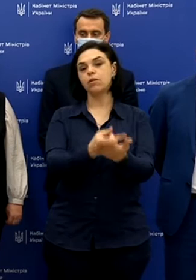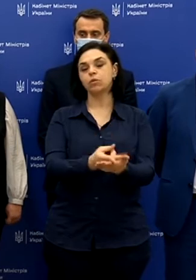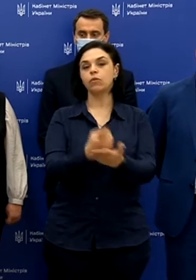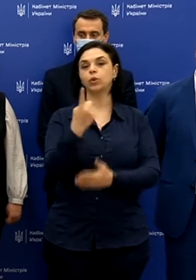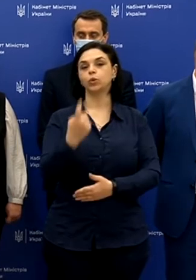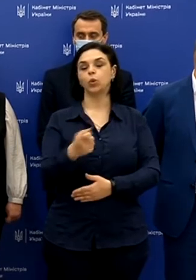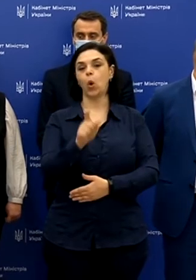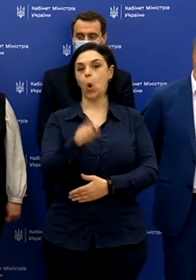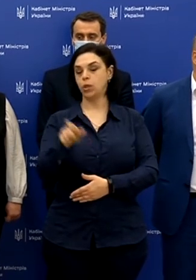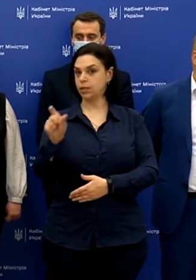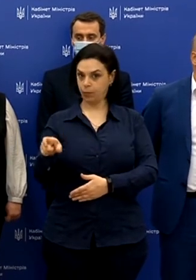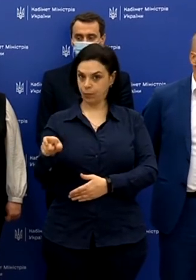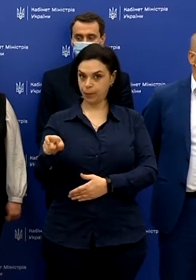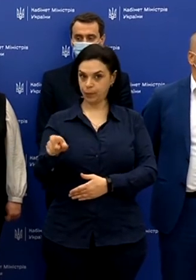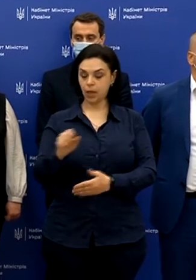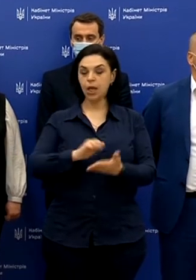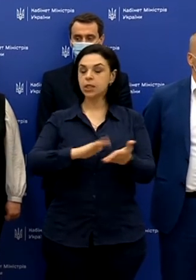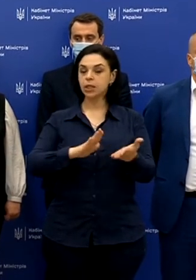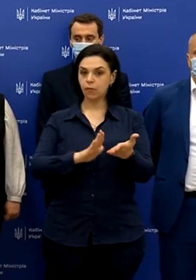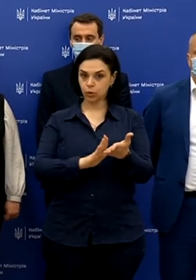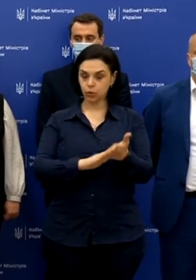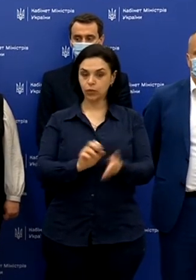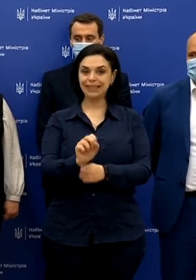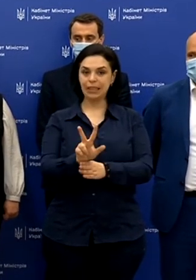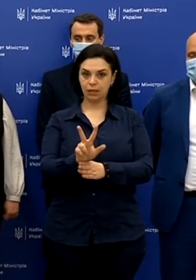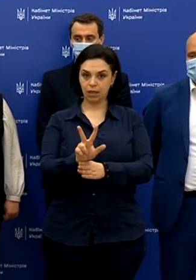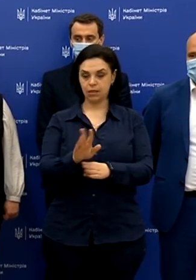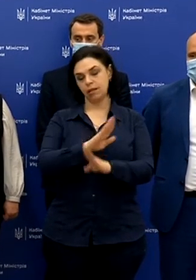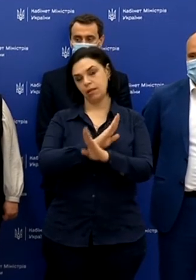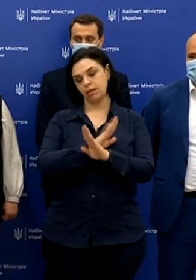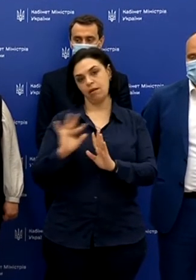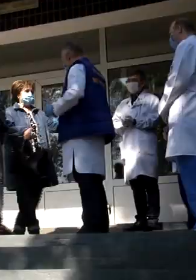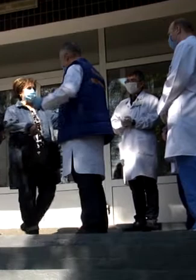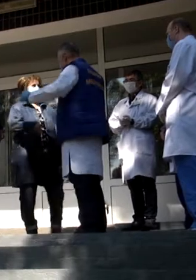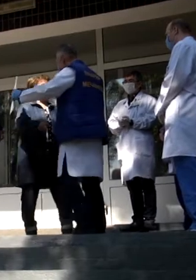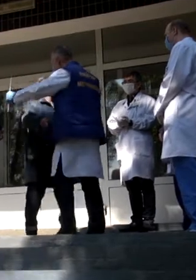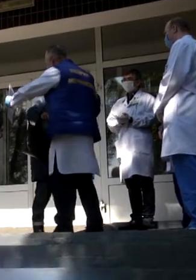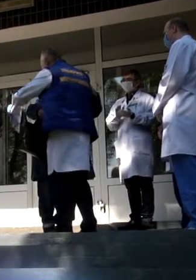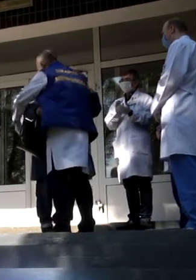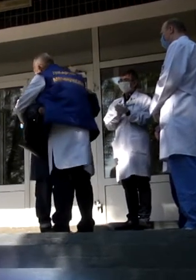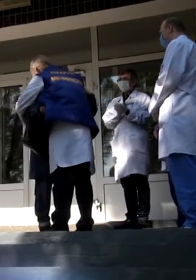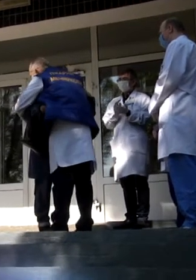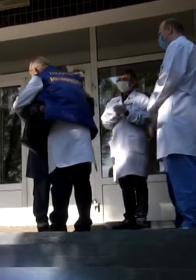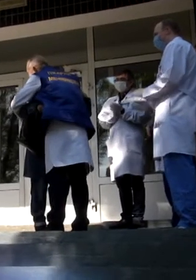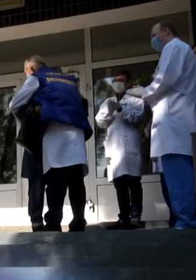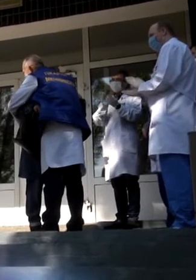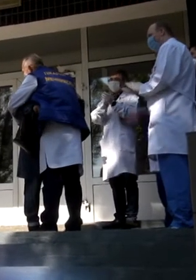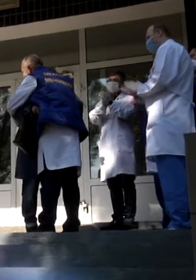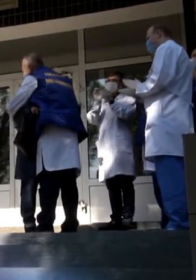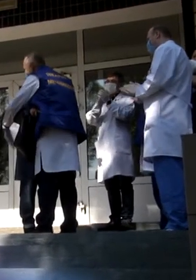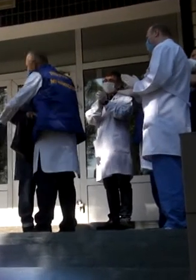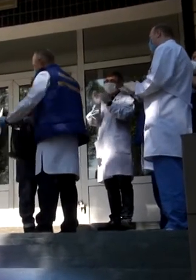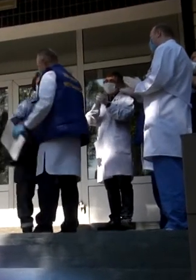100 осіб. Зафіксовано 13 летальних випадків. Тим часом шестеро мешканців